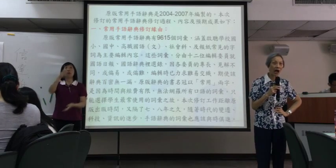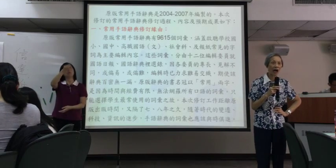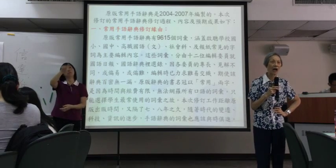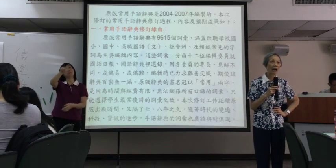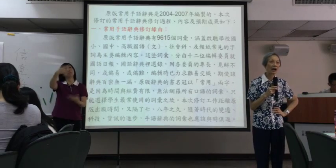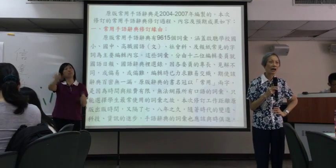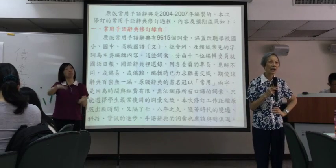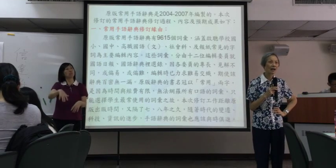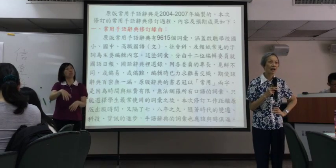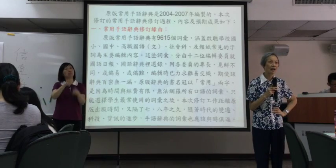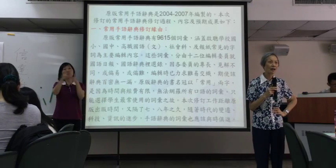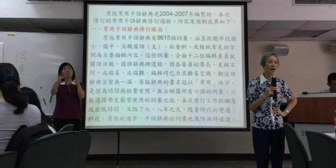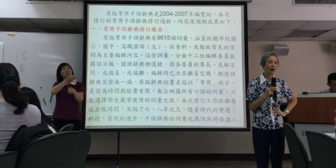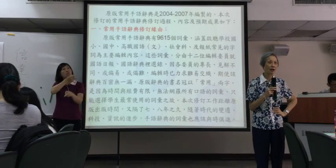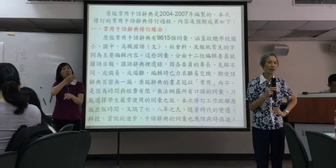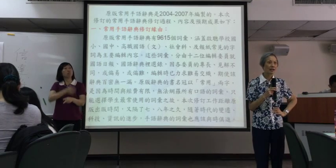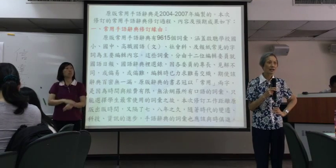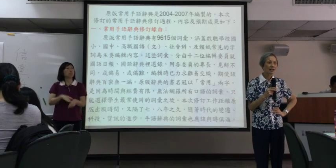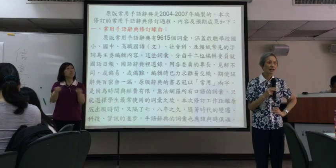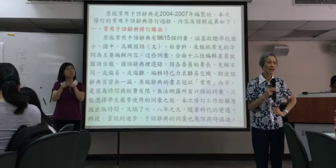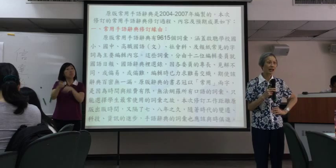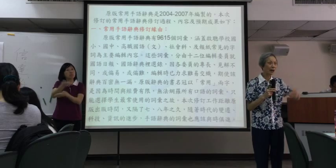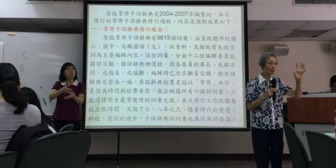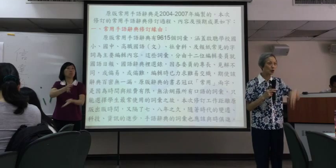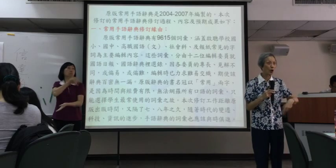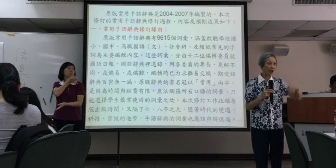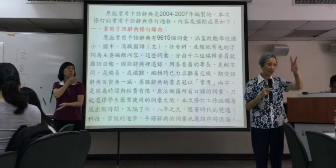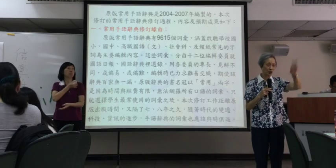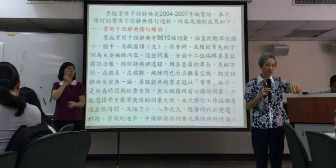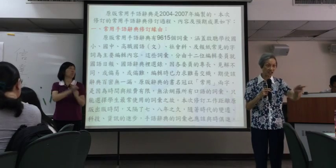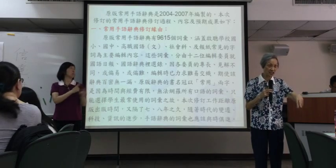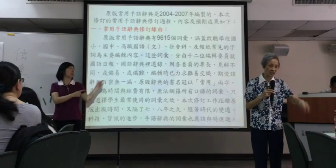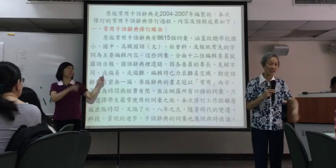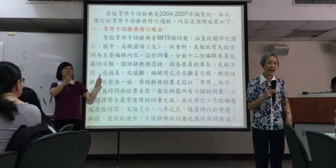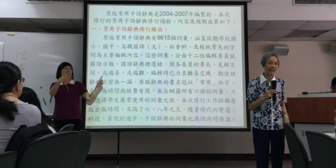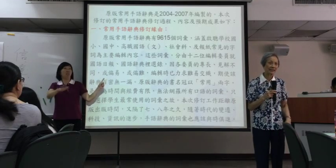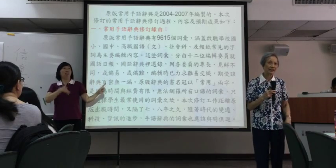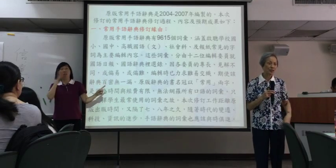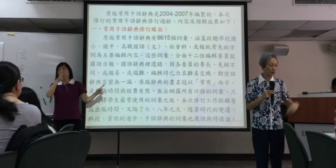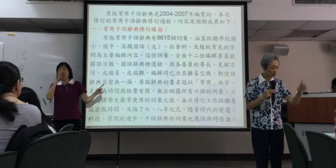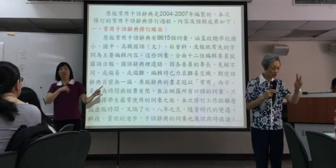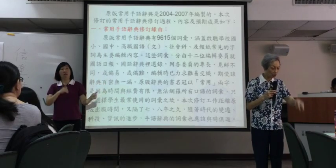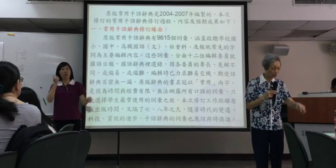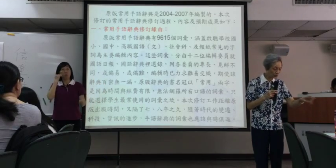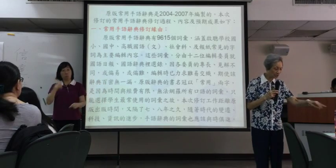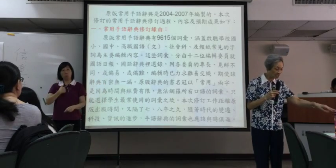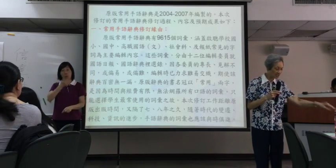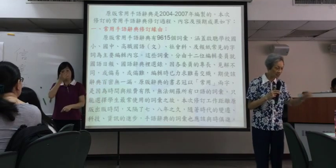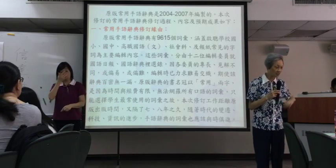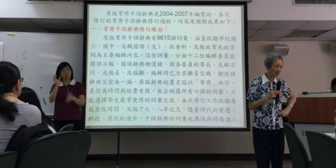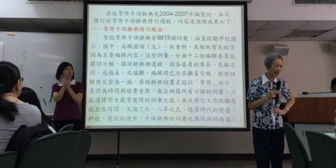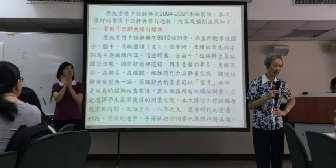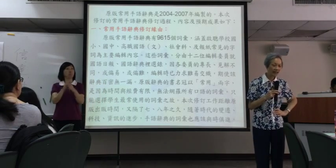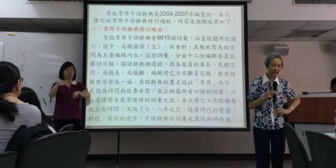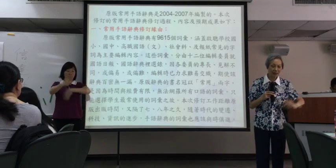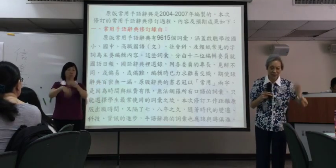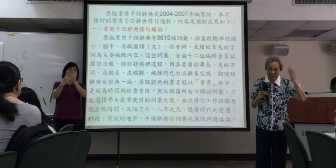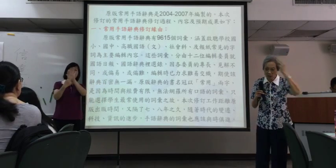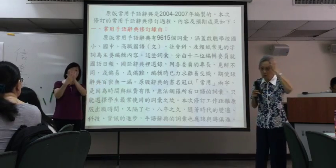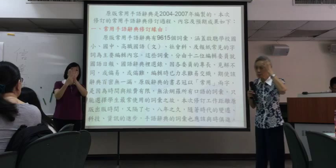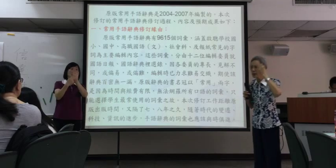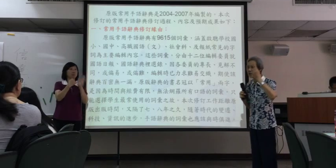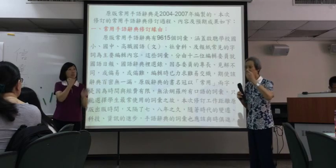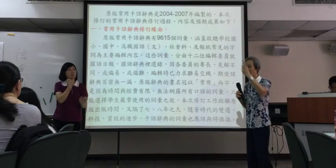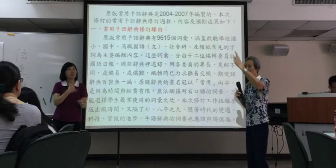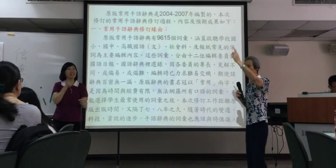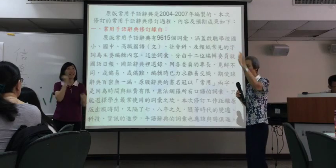好了。哦，那看不懂啊，就解释啊，就用手语去解释啊，干嘛